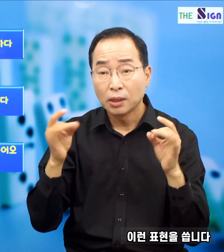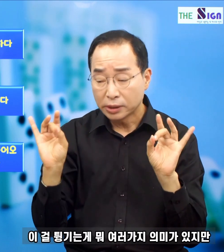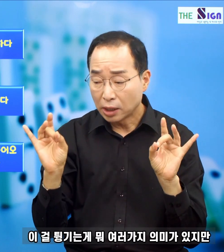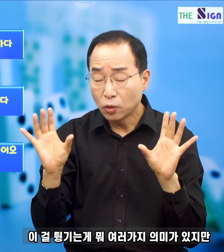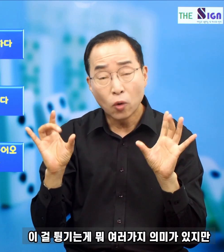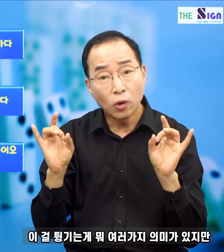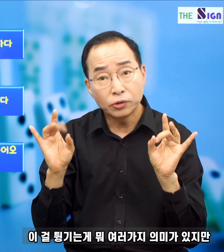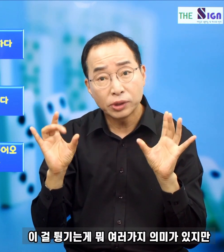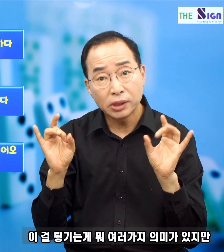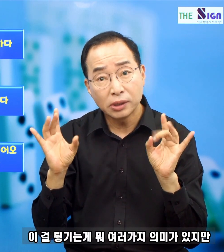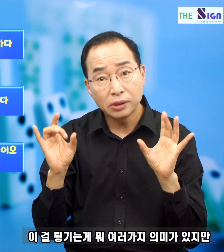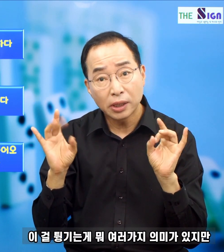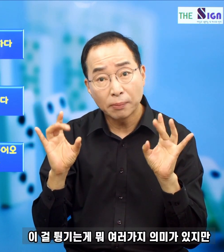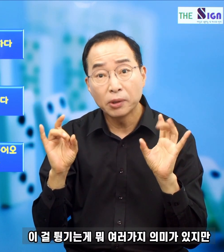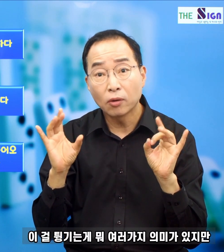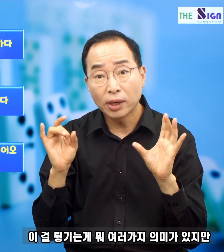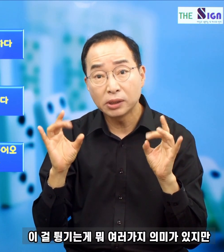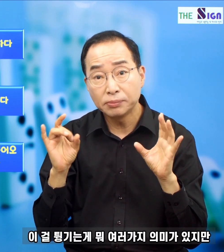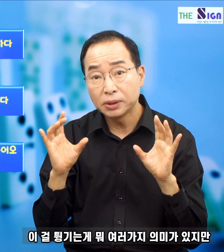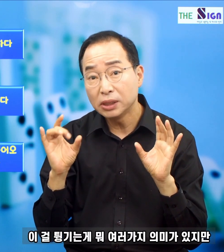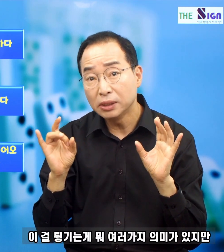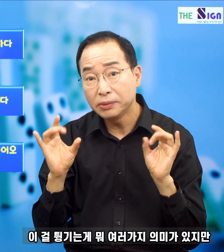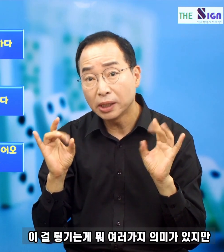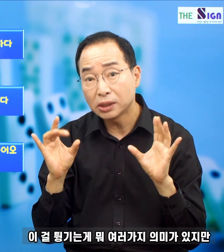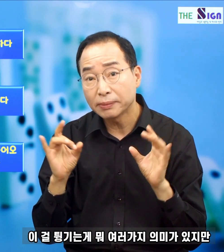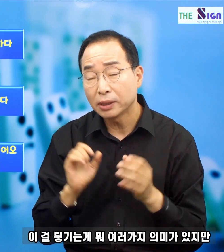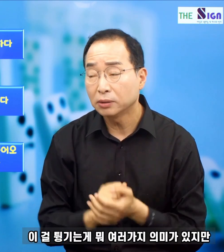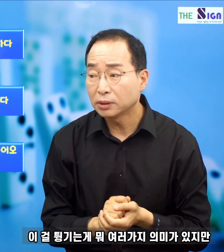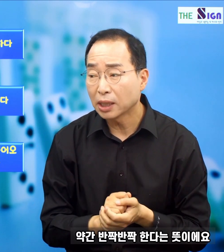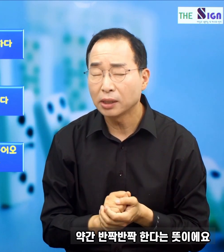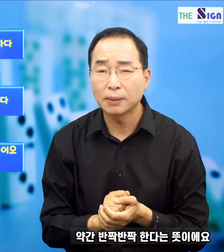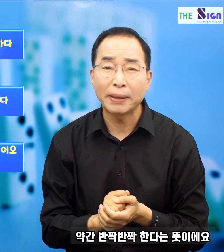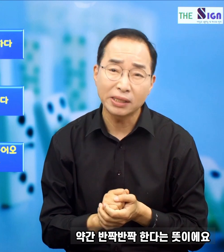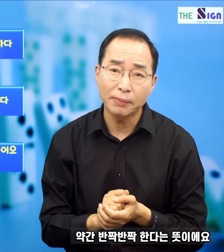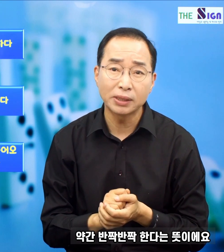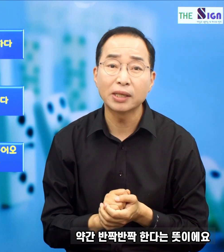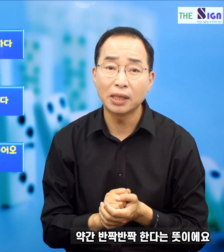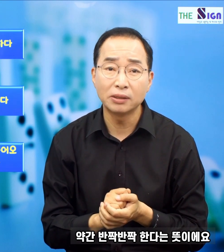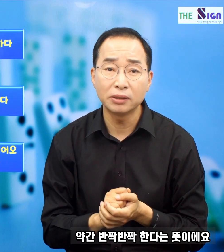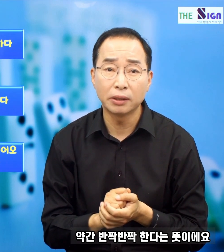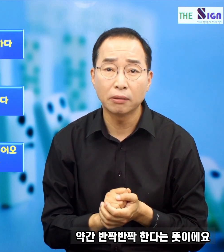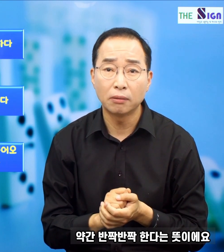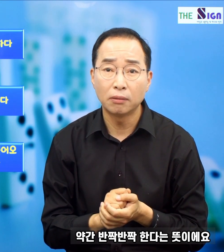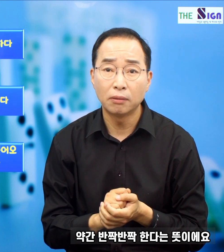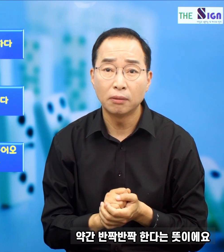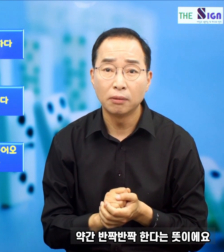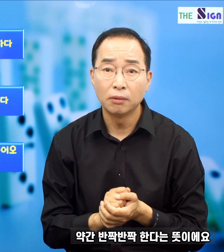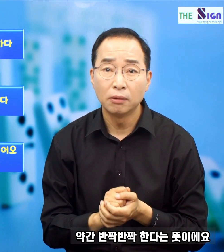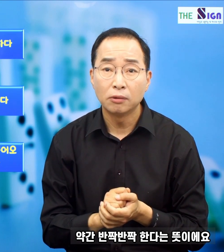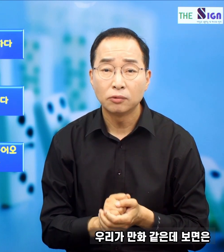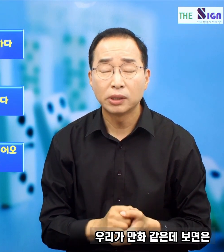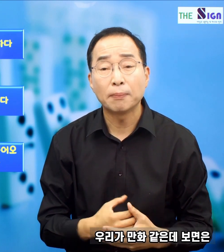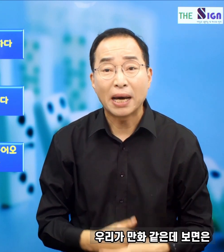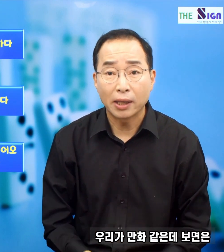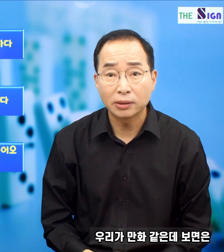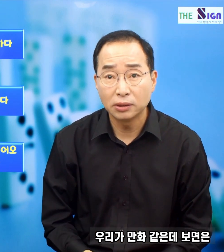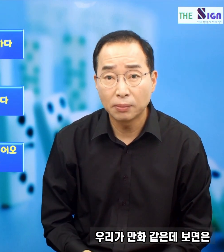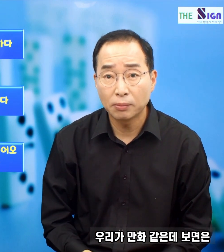자, 요걸 튀기는 게 뭐 여러 가지 의미가 있지만은 약간 이제 반짝반짝한다는 뜻이에요. 우리가 만화 같은 데